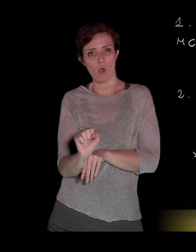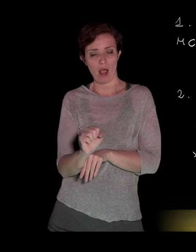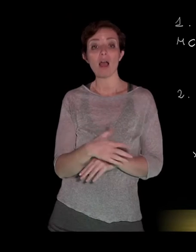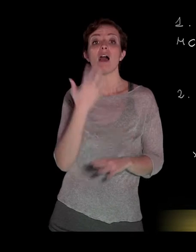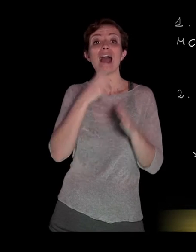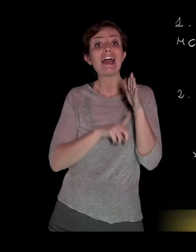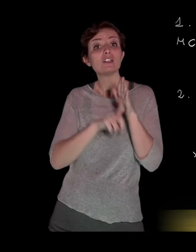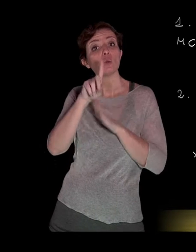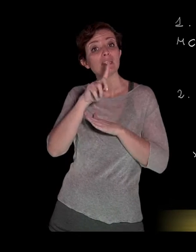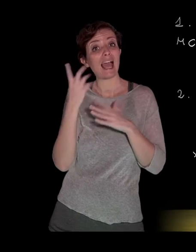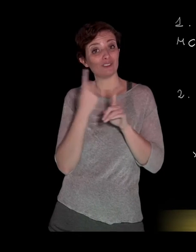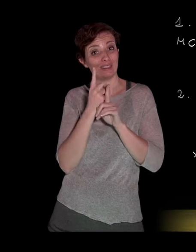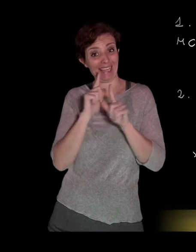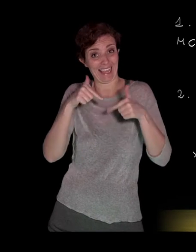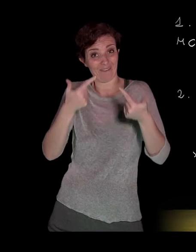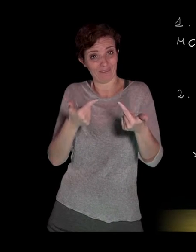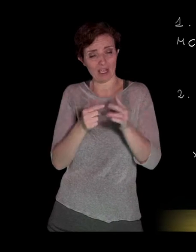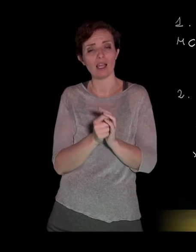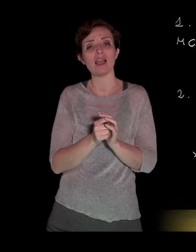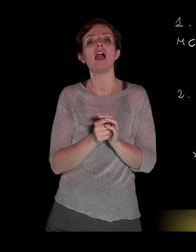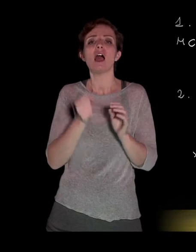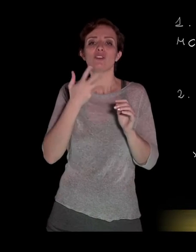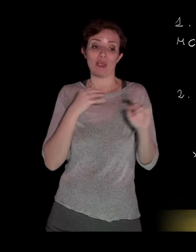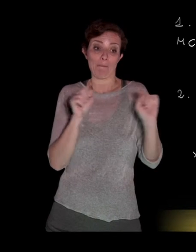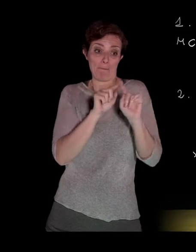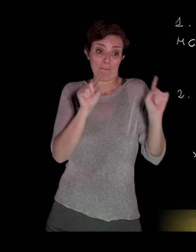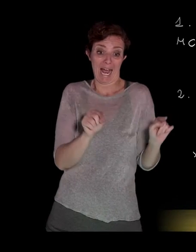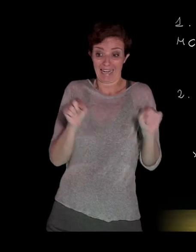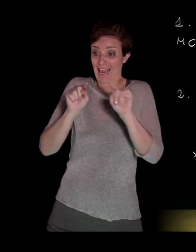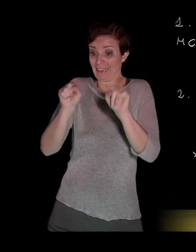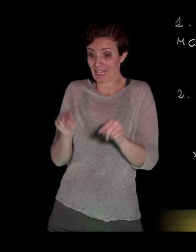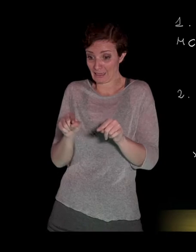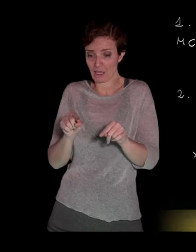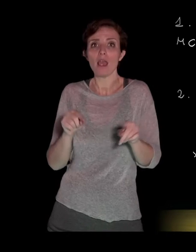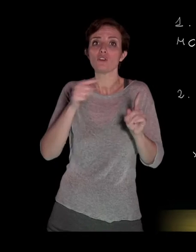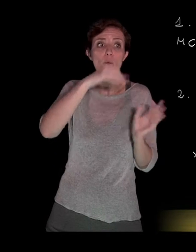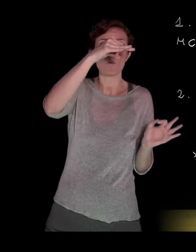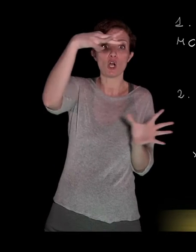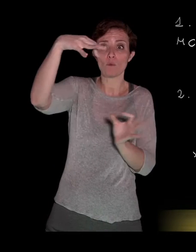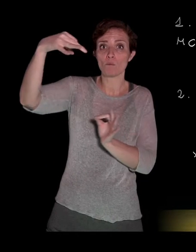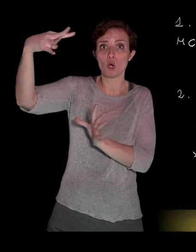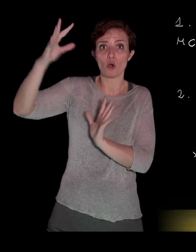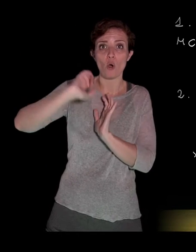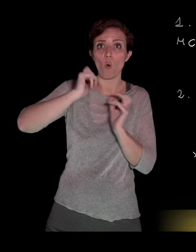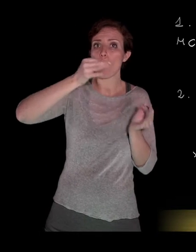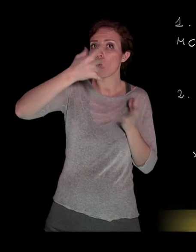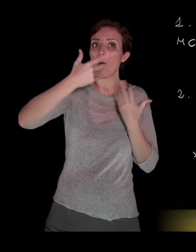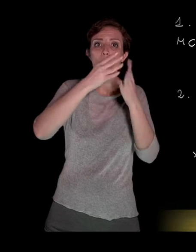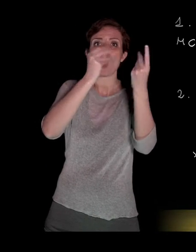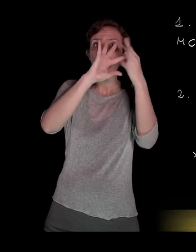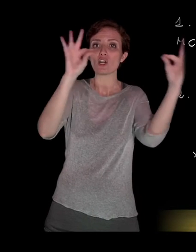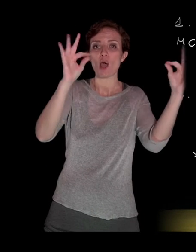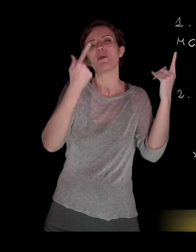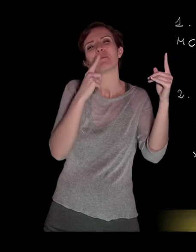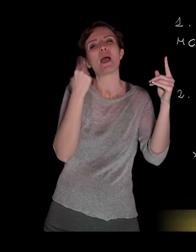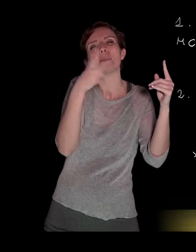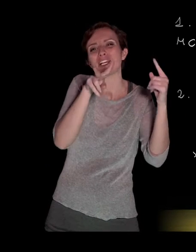risultato che deve venire è ottenere delle parentesi che abbiano al loro interno lo stesso identico eh polinomio in